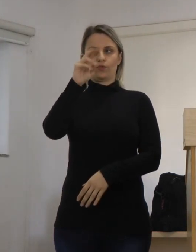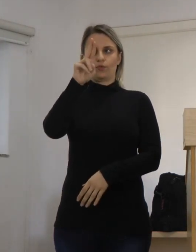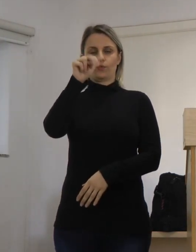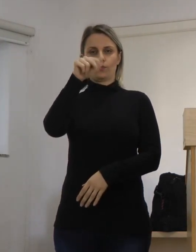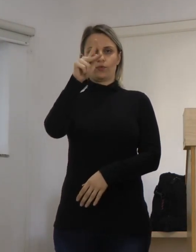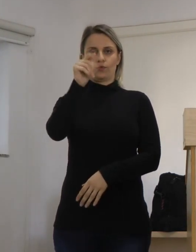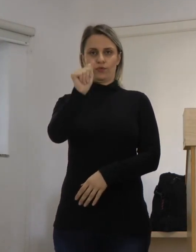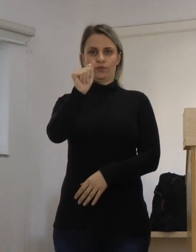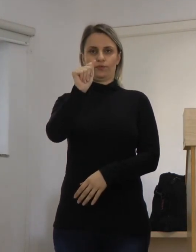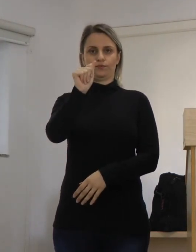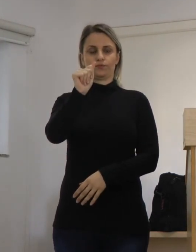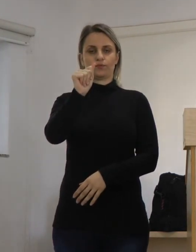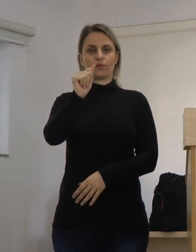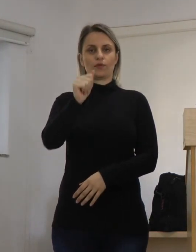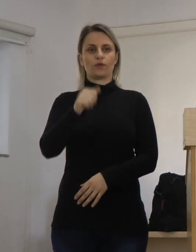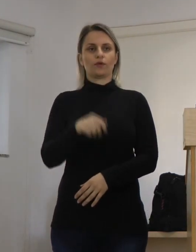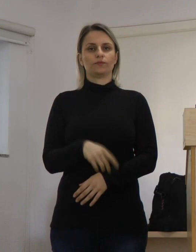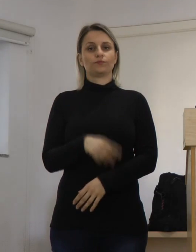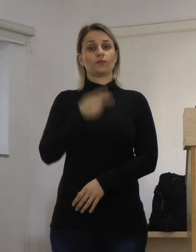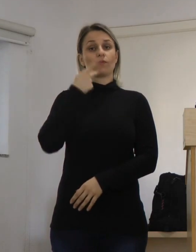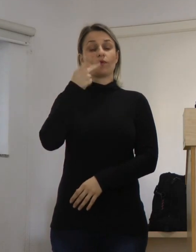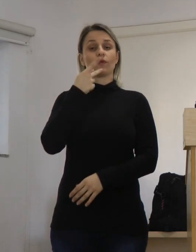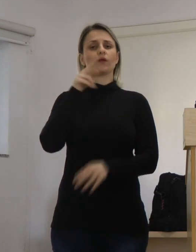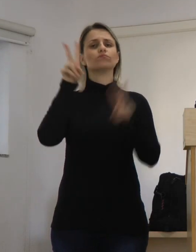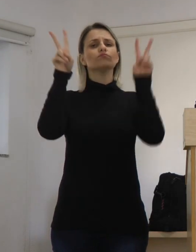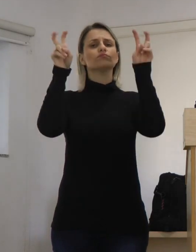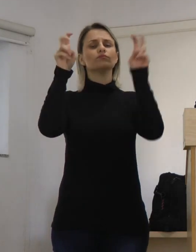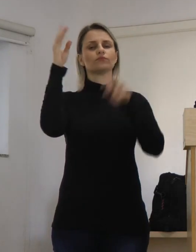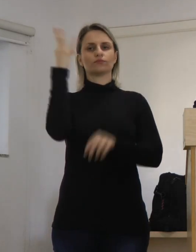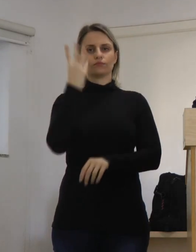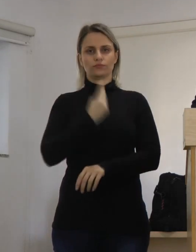que vai primeiro falar sobre espiritismo.